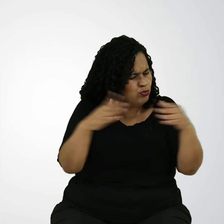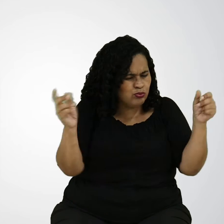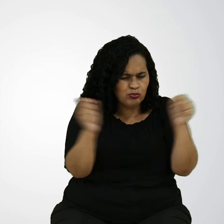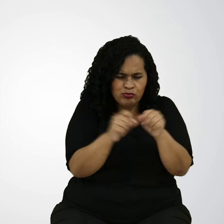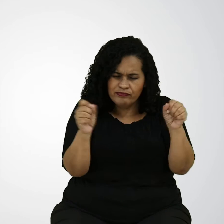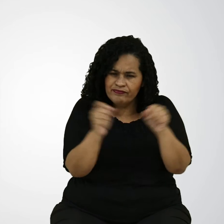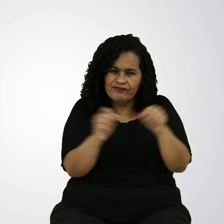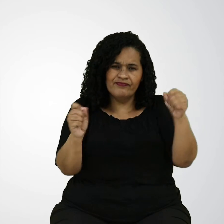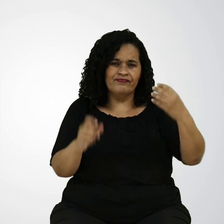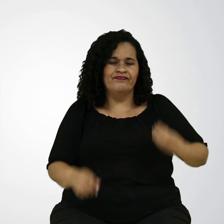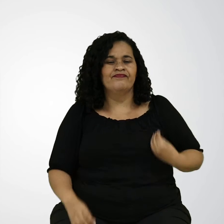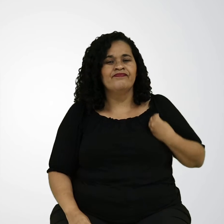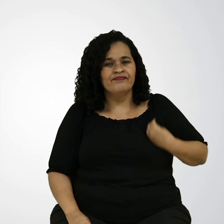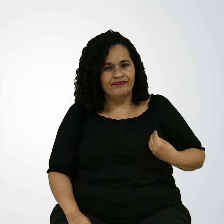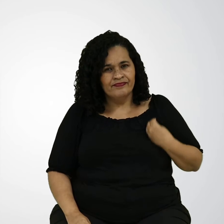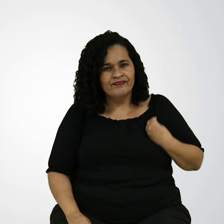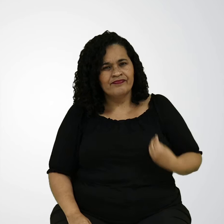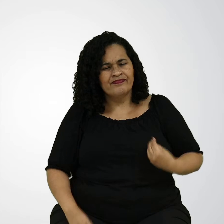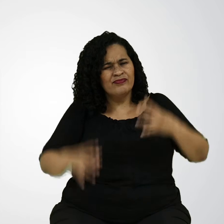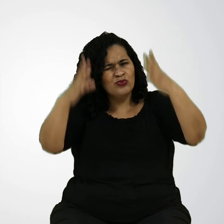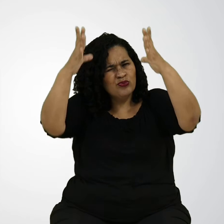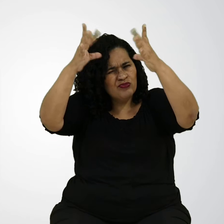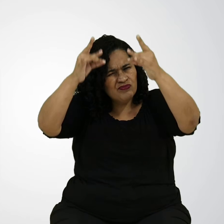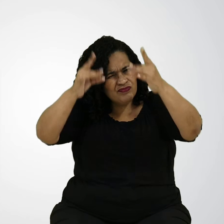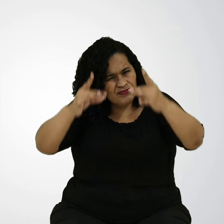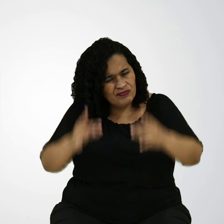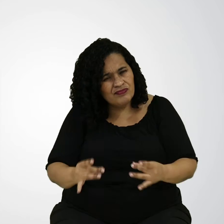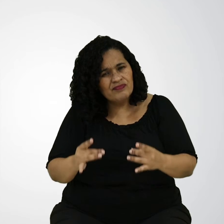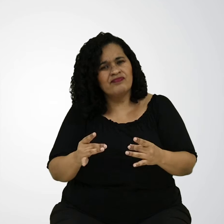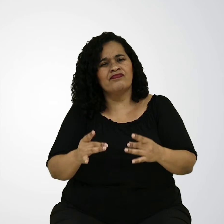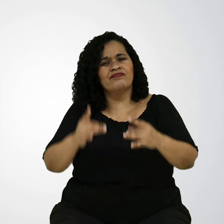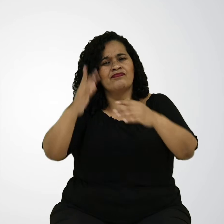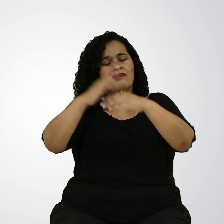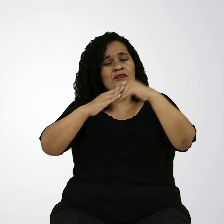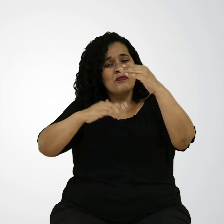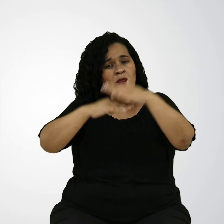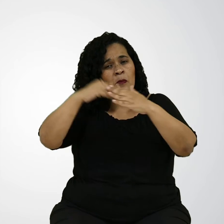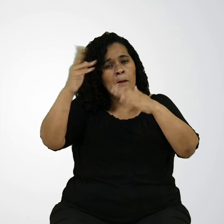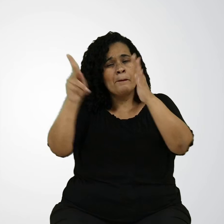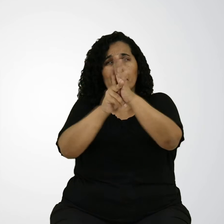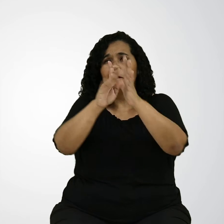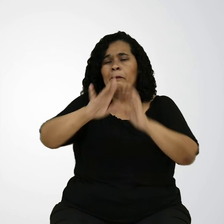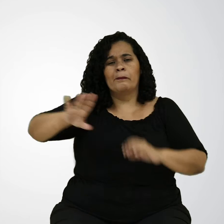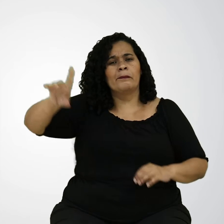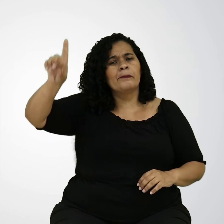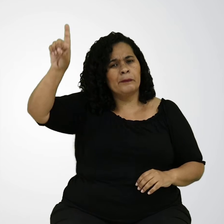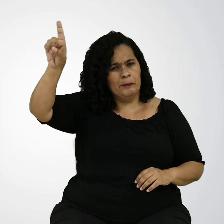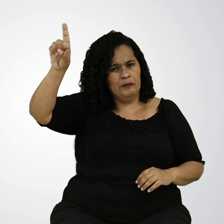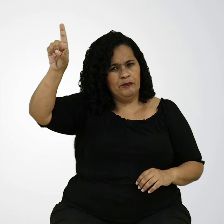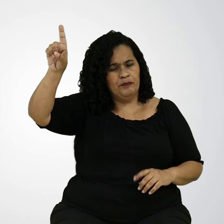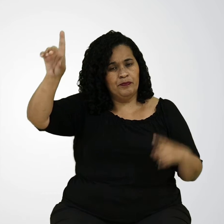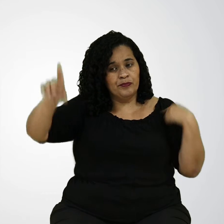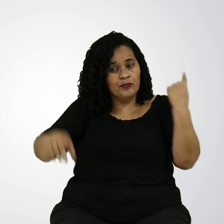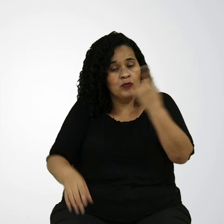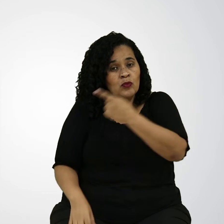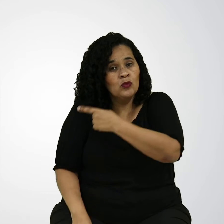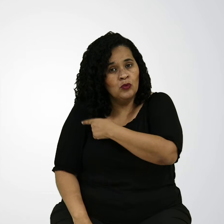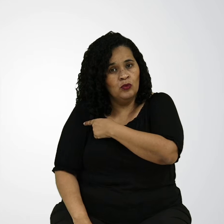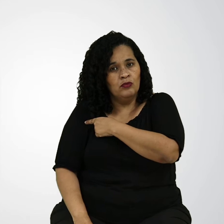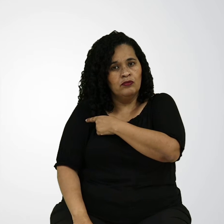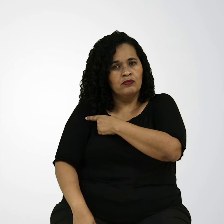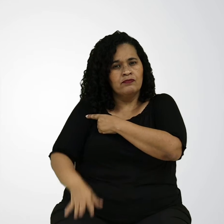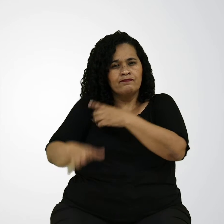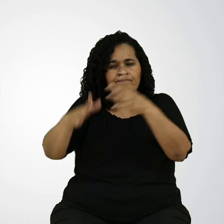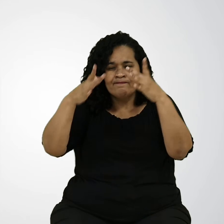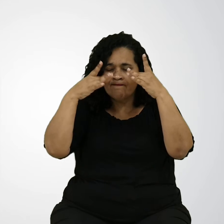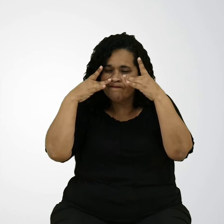enxergar em cada detalhe da nossa vida a mão de Deus para agradecer Ele. Eu tenho certeza que se a gente se concentrar para buscar isso,